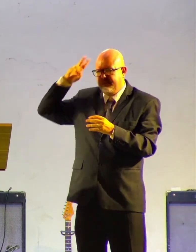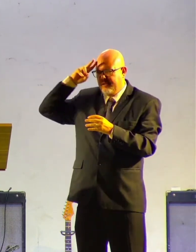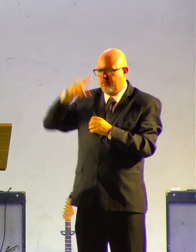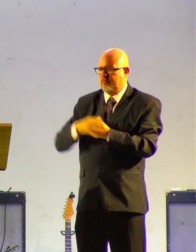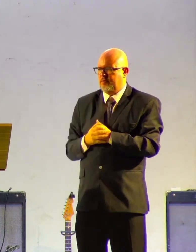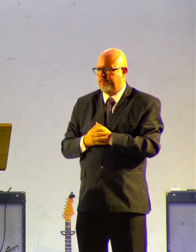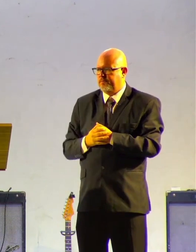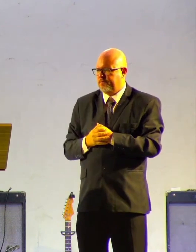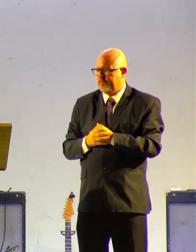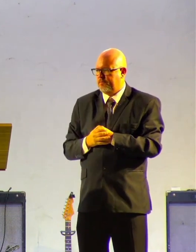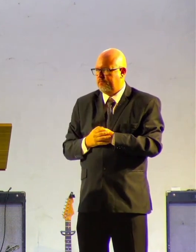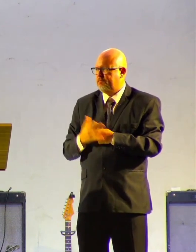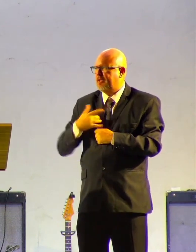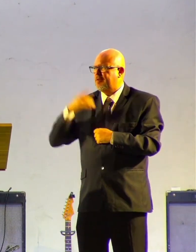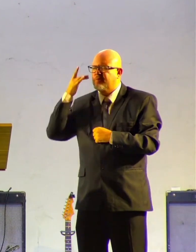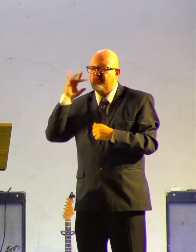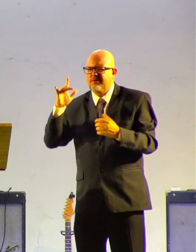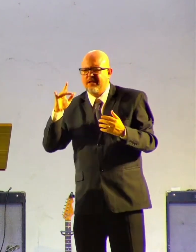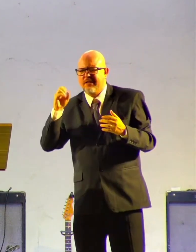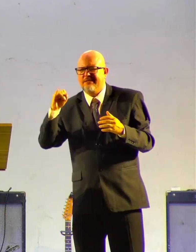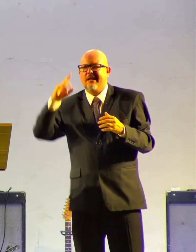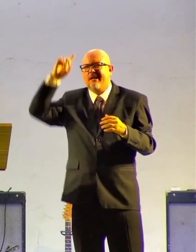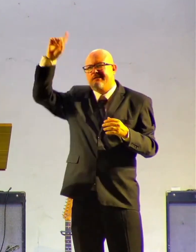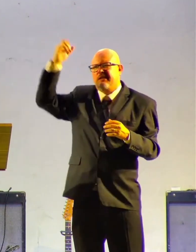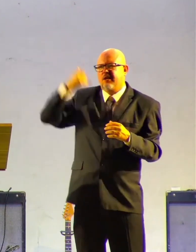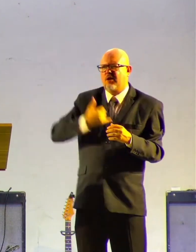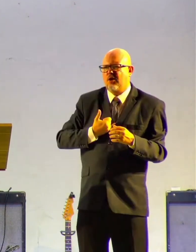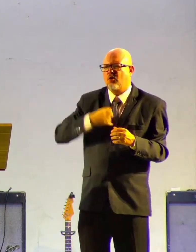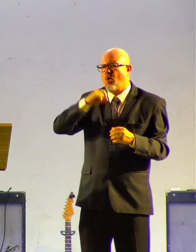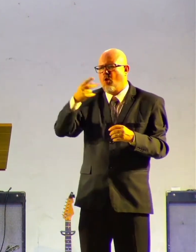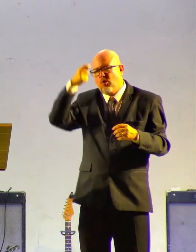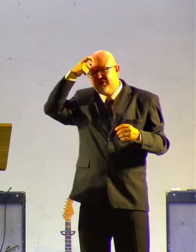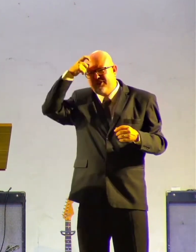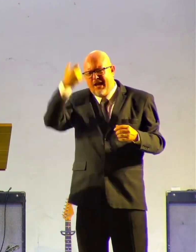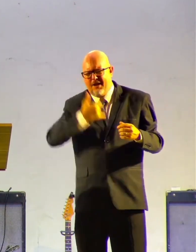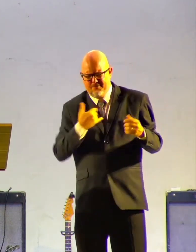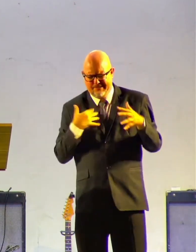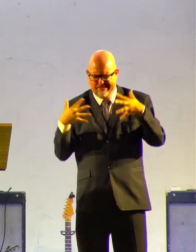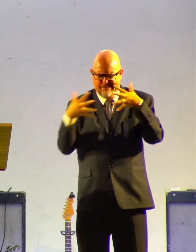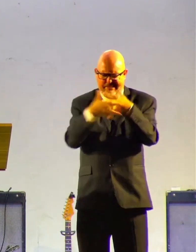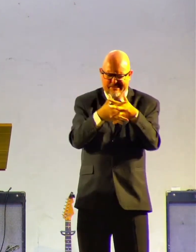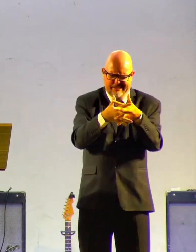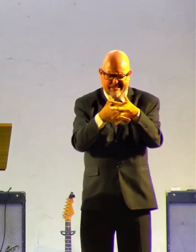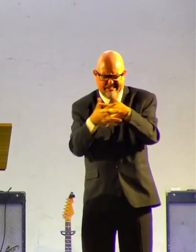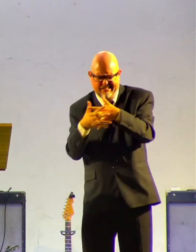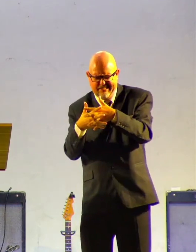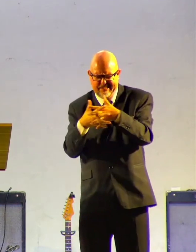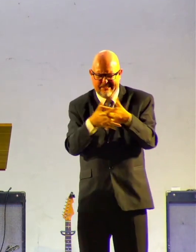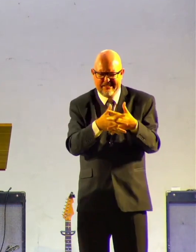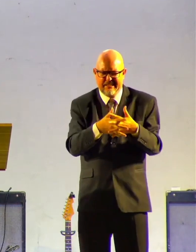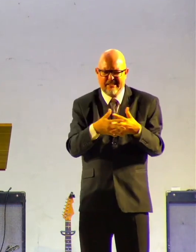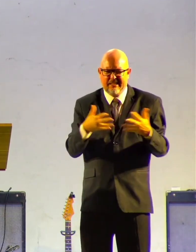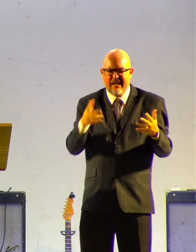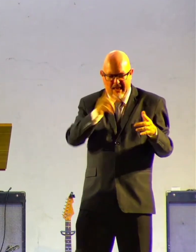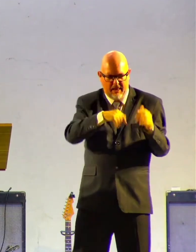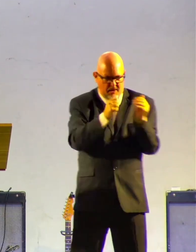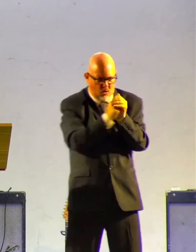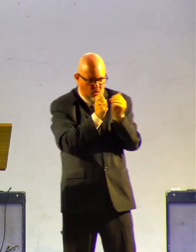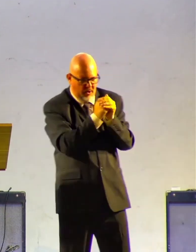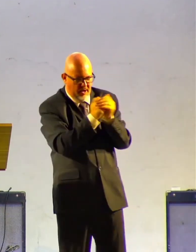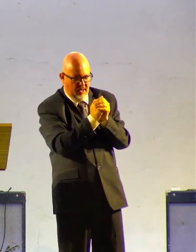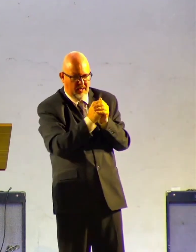mas eu não sei discernir bem isso, se isso é voz de Deus, ou voz do diabo. O pastor disse: meu filho, é para